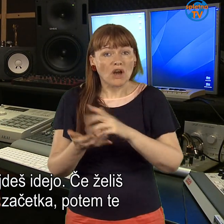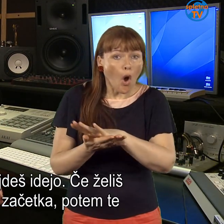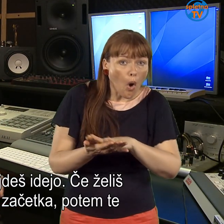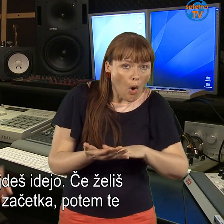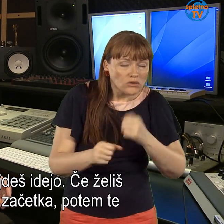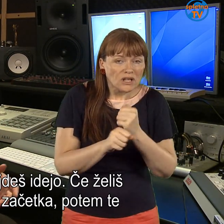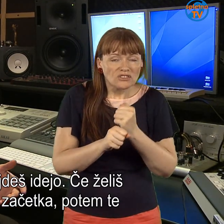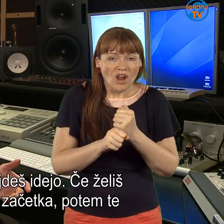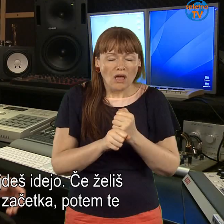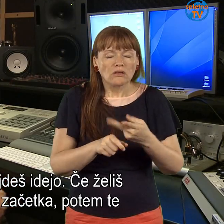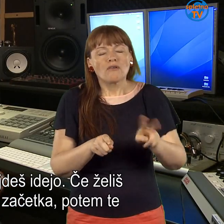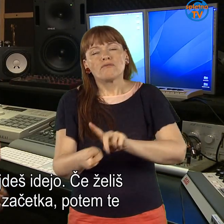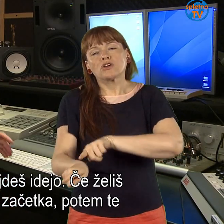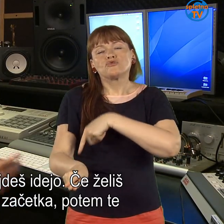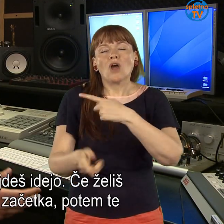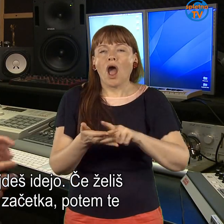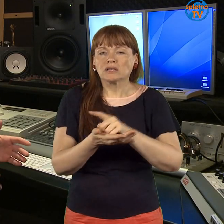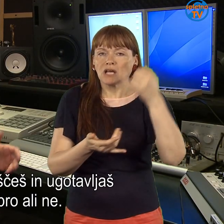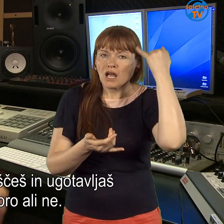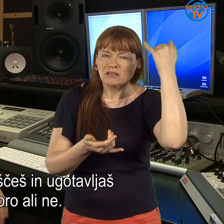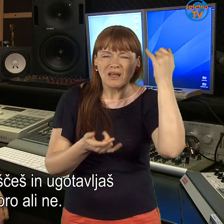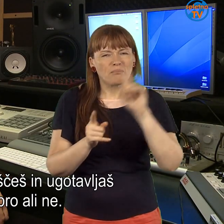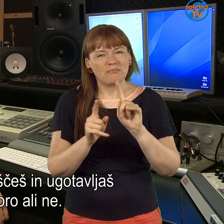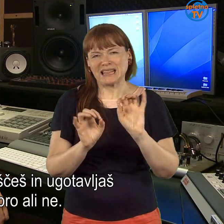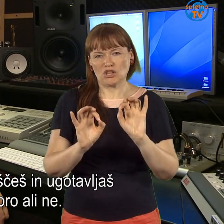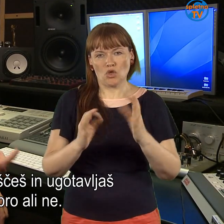pol te ideje dlje časa iščeš in je dobro, ni.